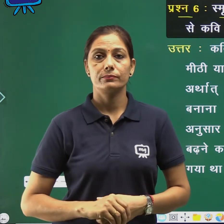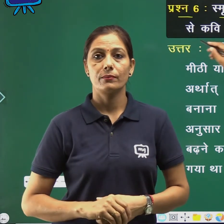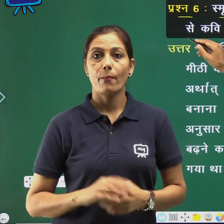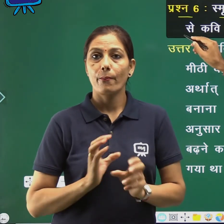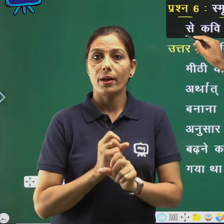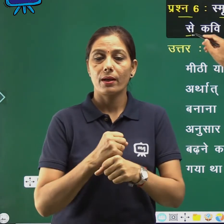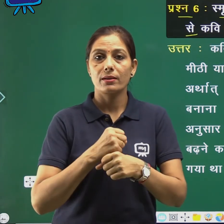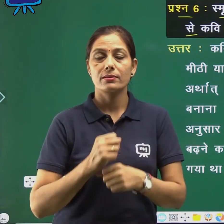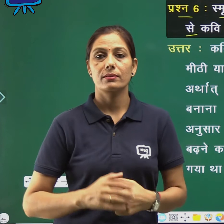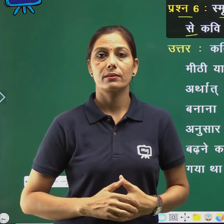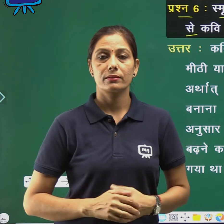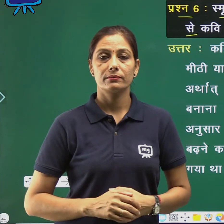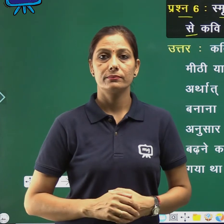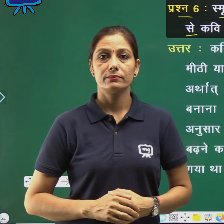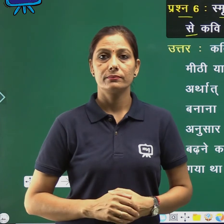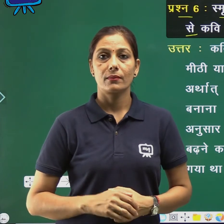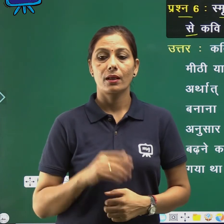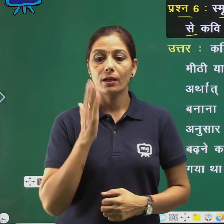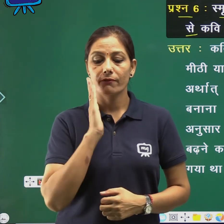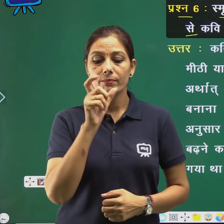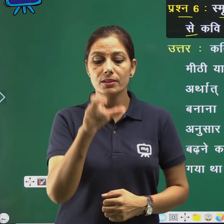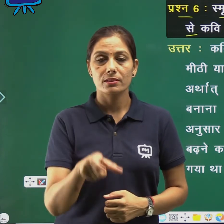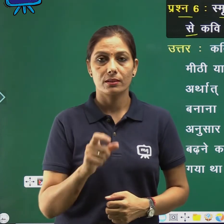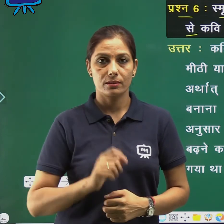बनाने से कवि का